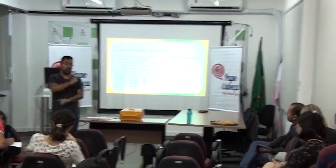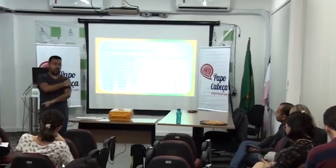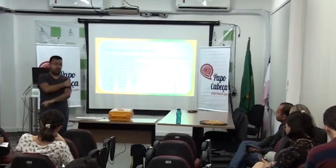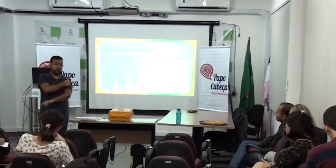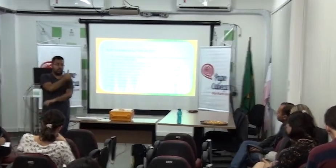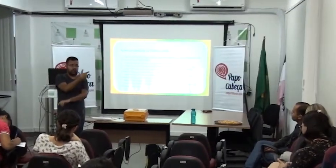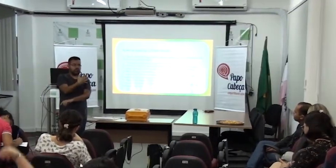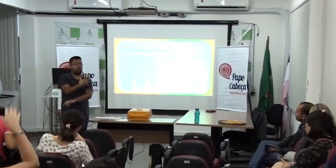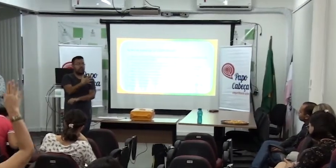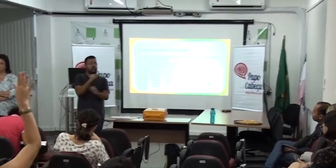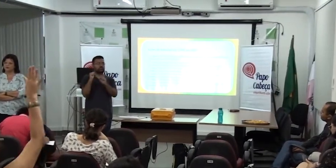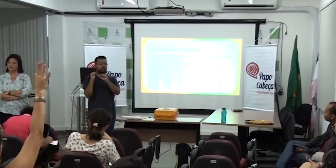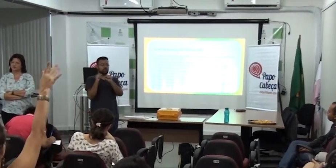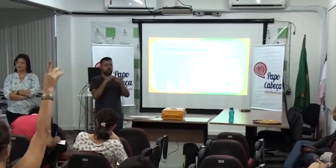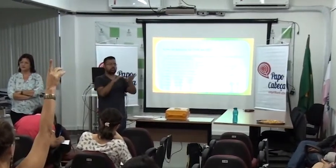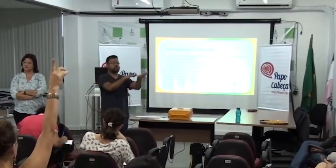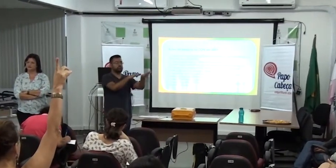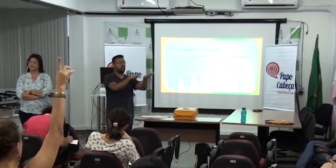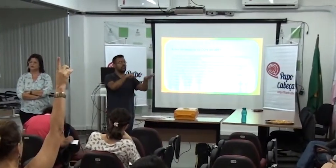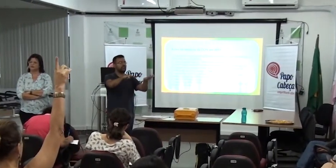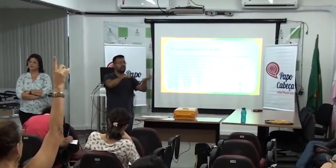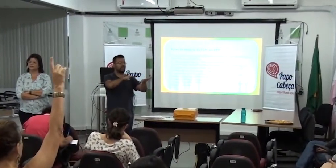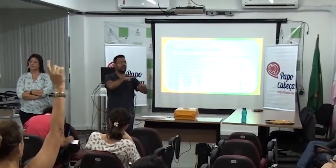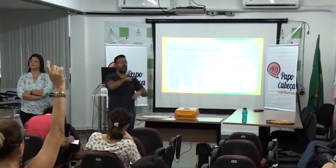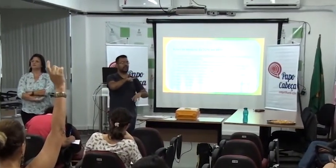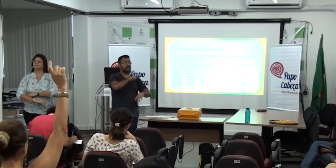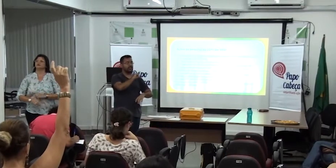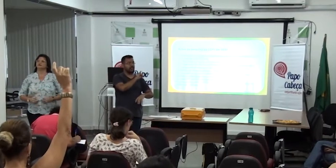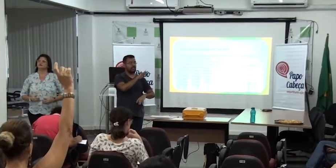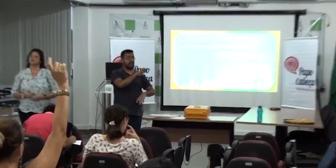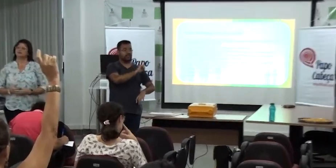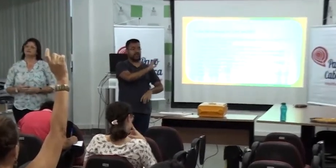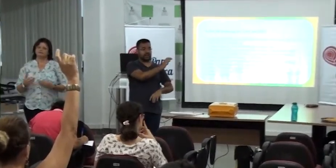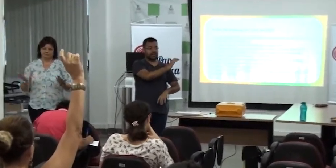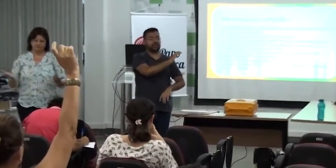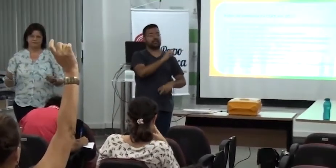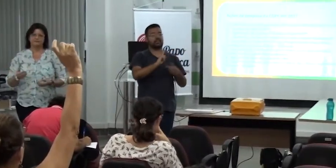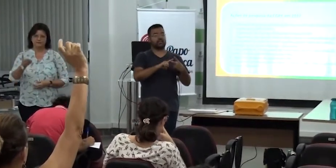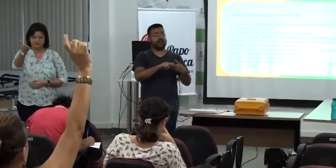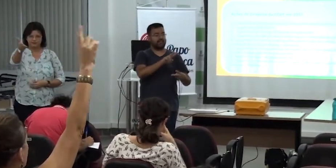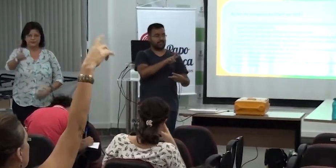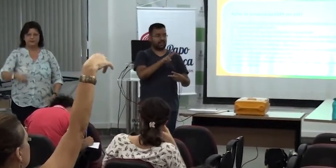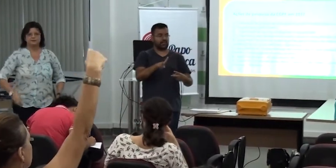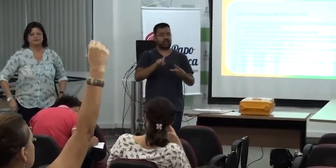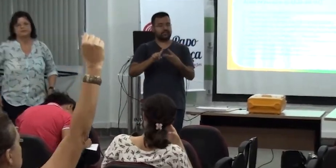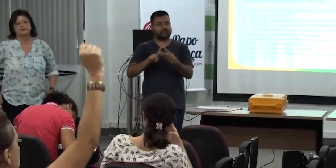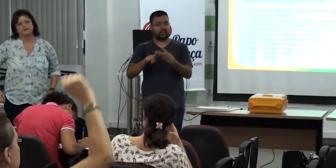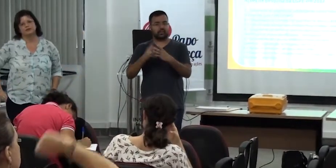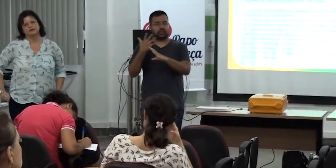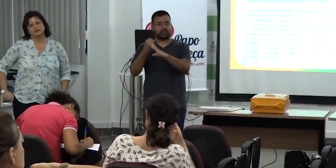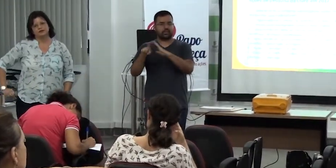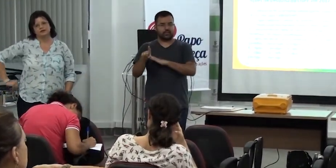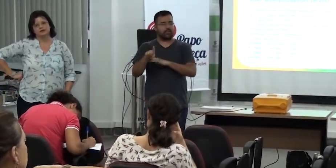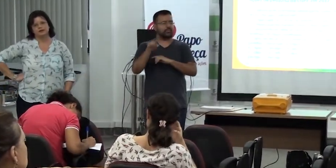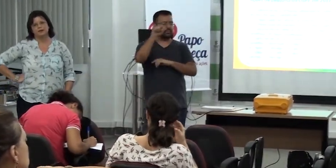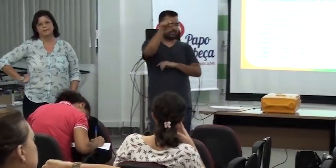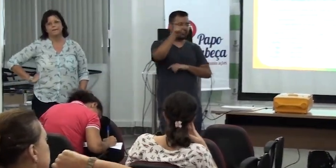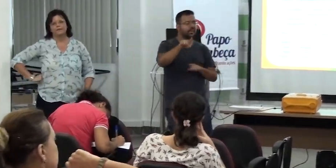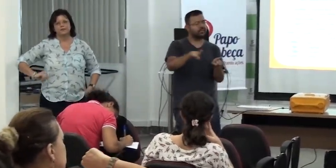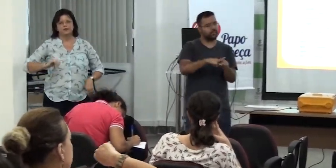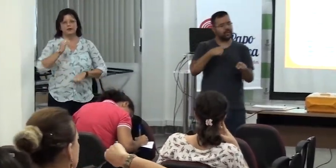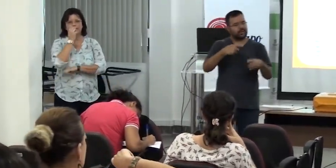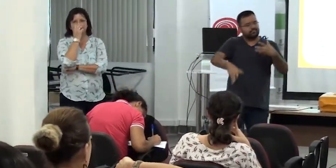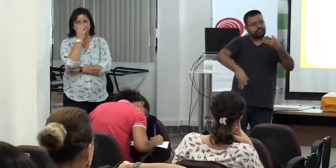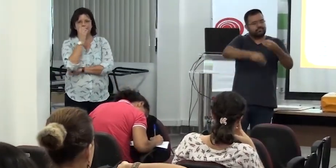bolsistas, divididos entre IFES de Cariacica, de Vila Velha e CEFOR. Eu também gostaria de destacar que